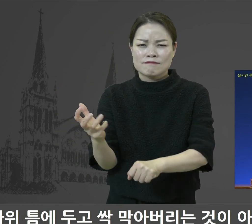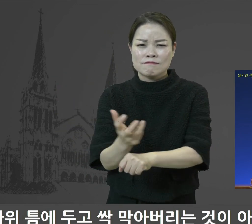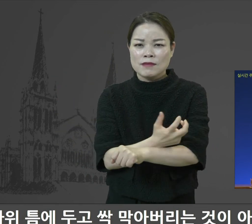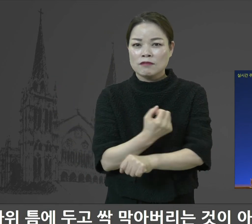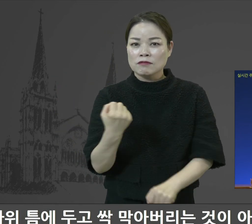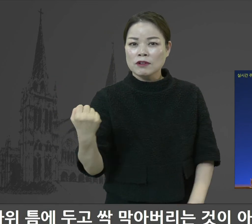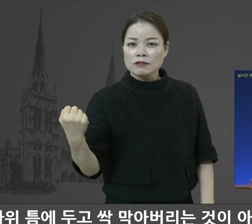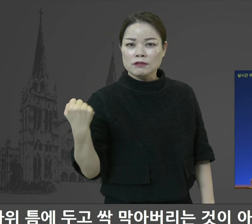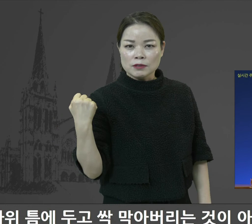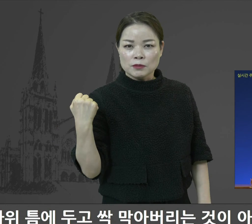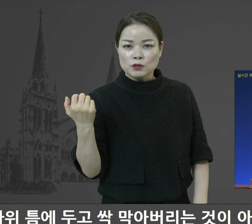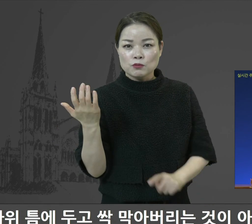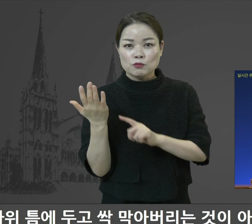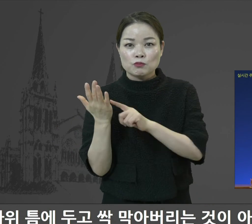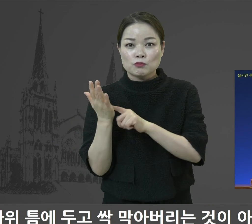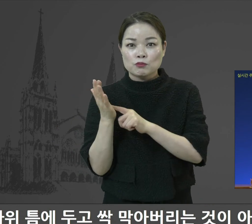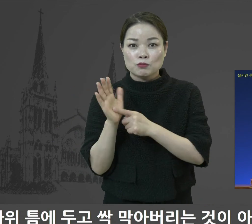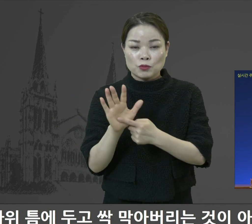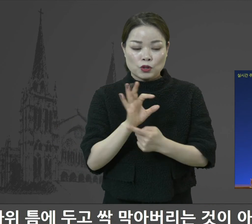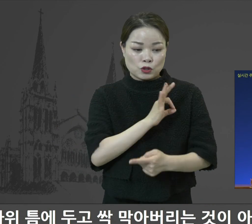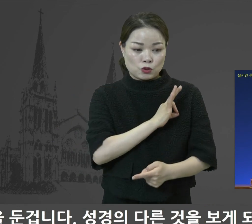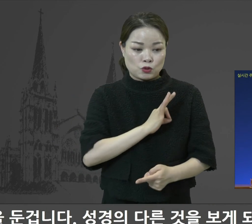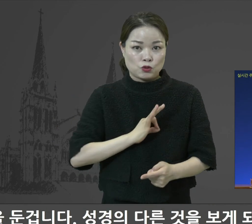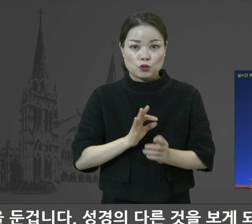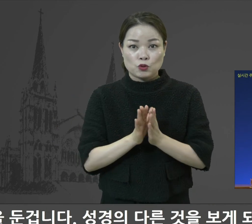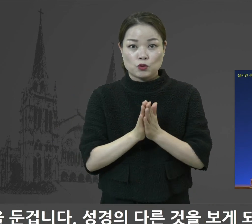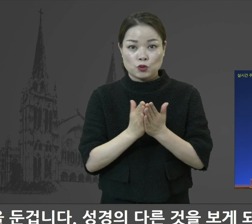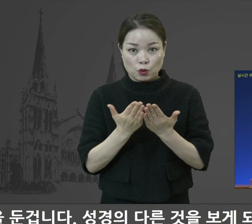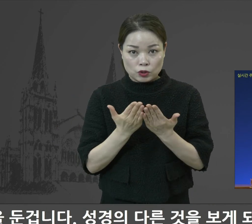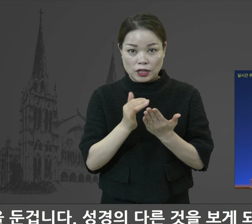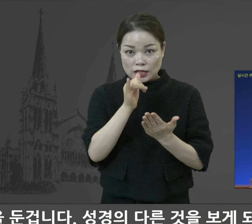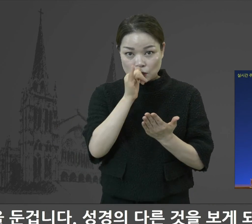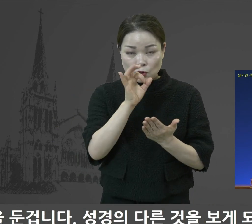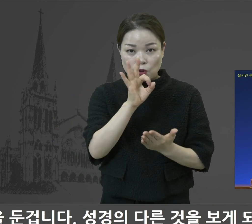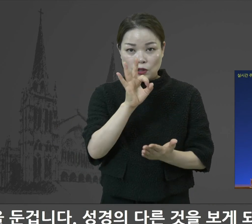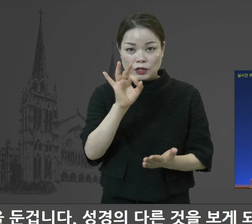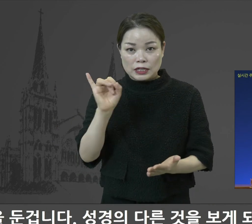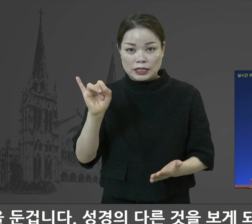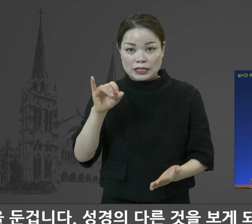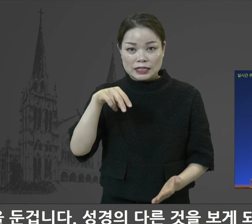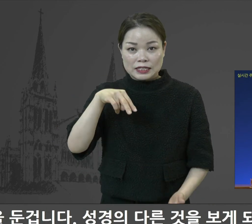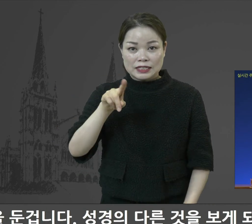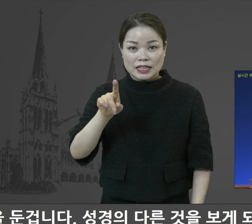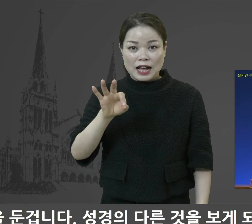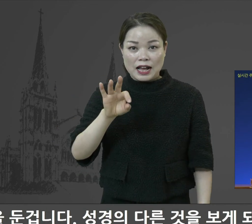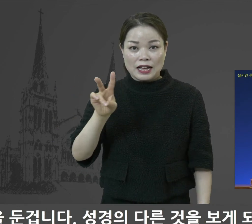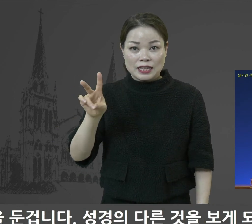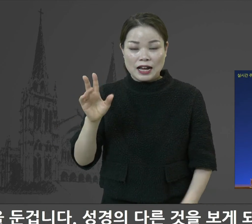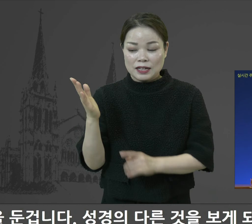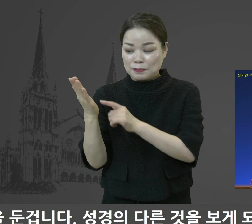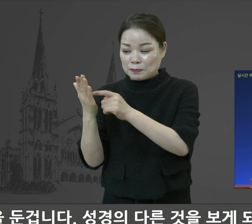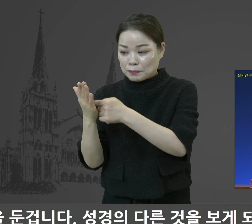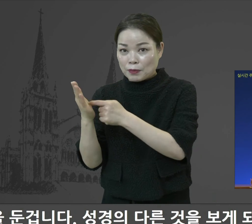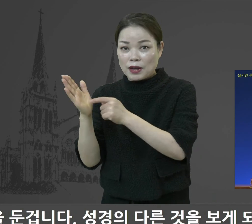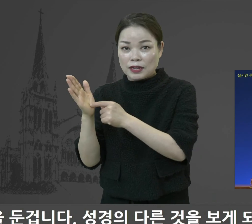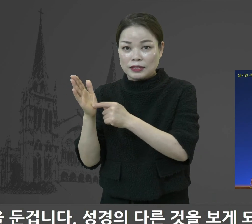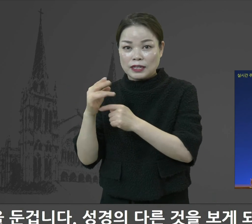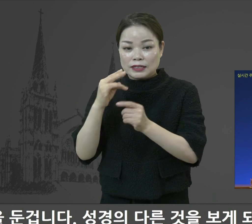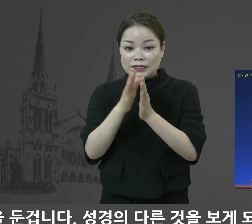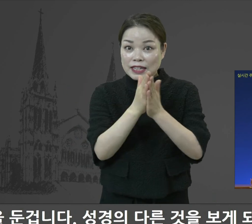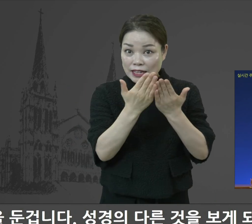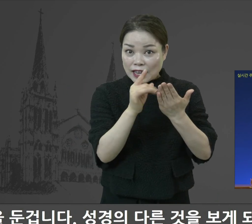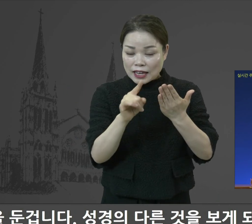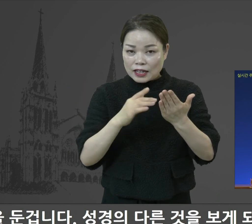이렇게 표현되는 곳입니다. 욥기에 그런 표현이 나오고요. 이사야서에 보면 이 손바닥 안에 움푹 파인 곳 있죠? 여기에